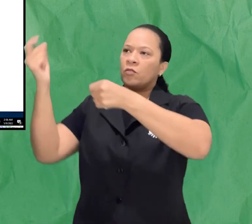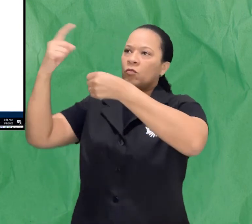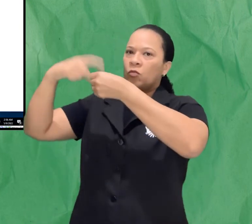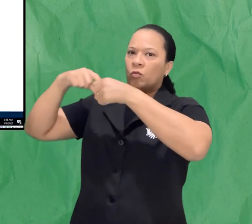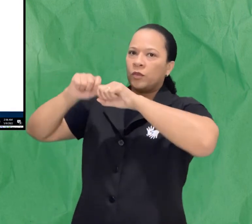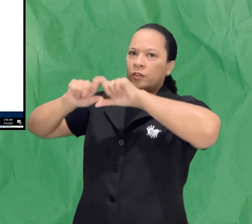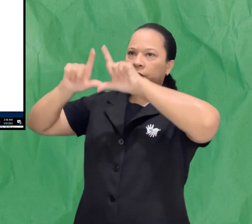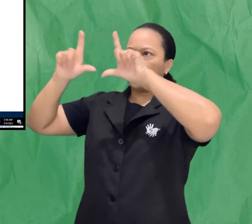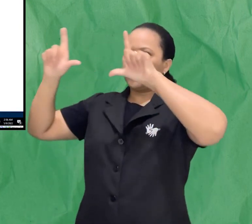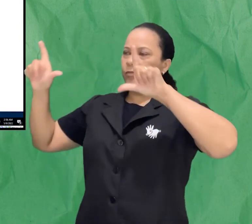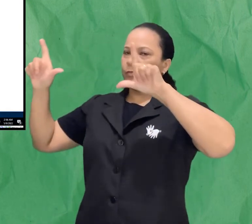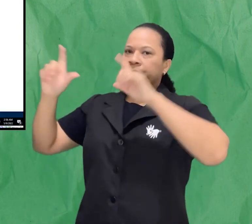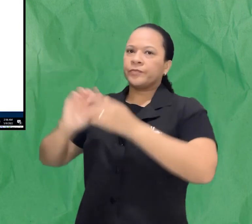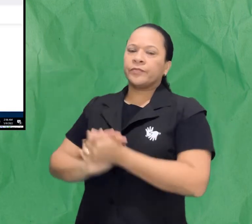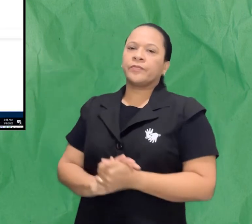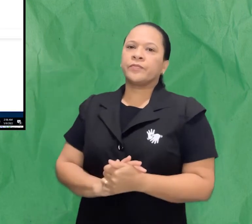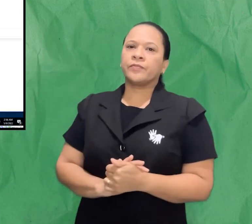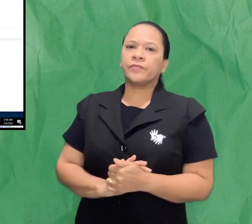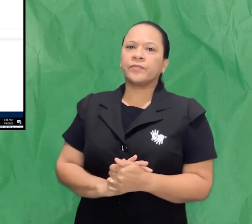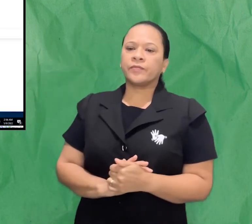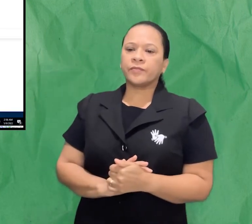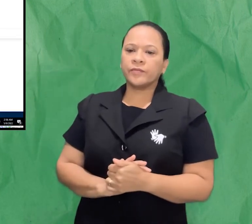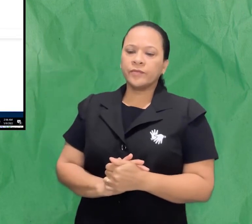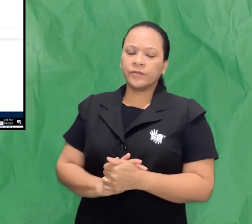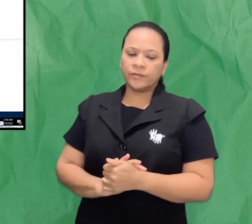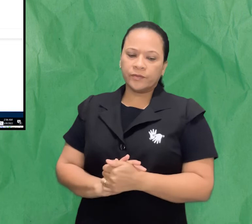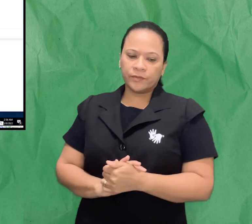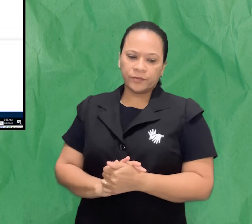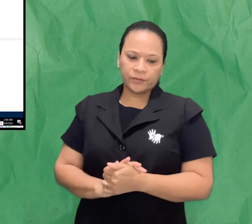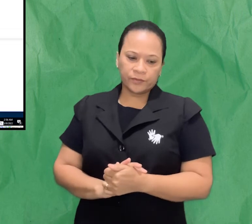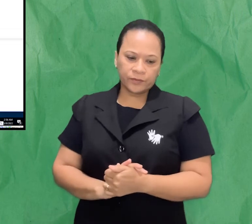abrir aqui o site do...